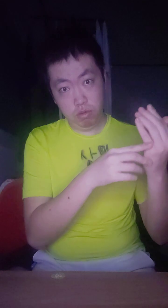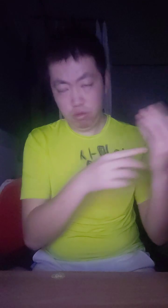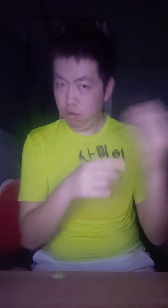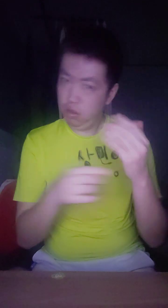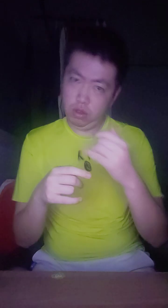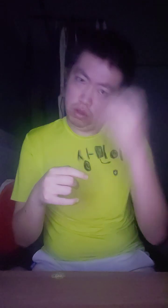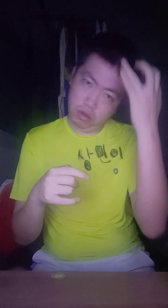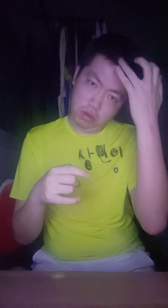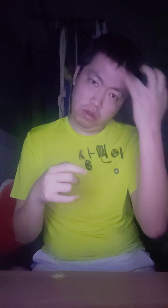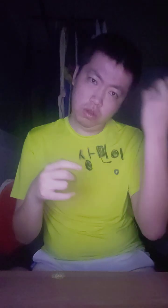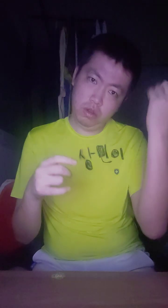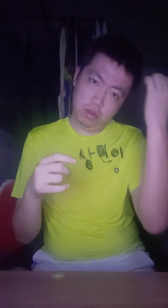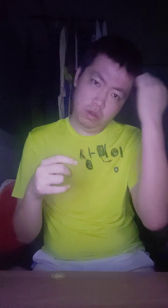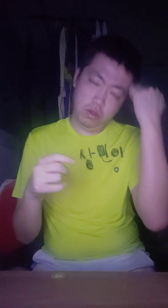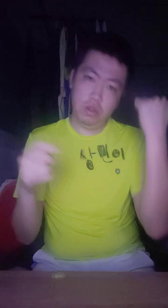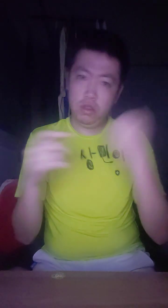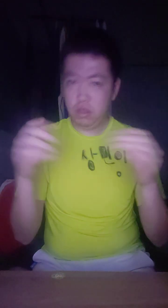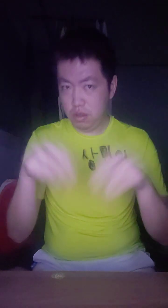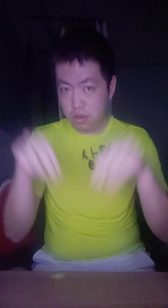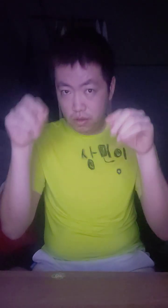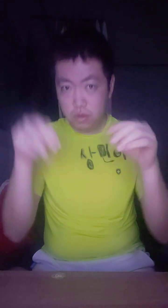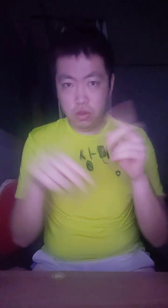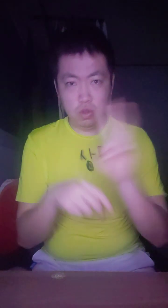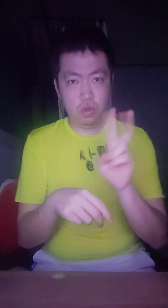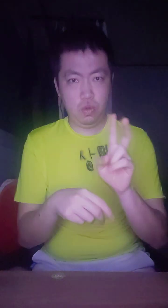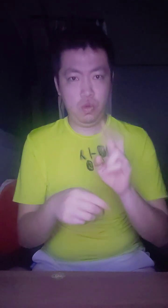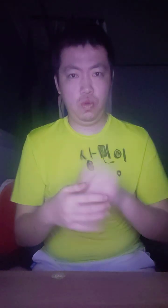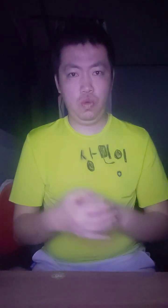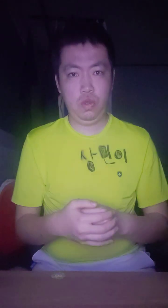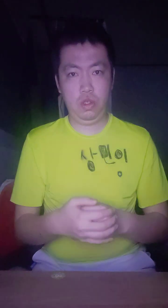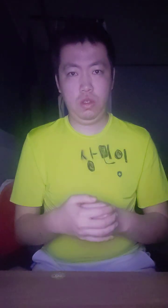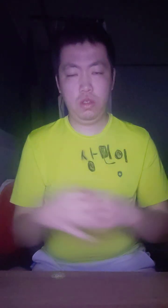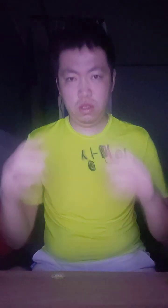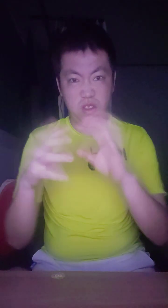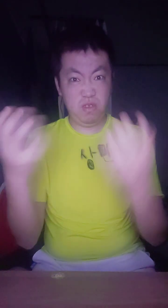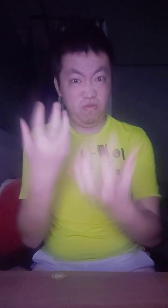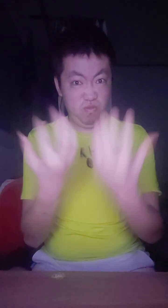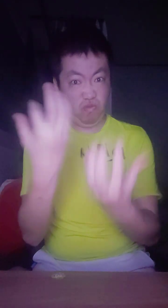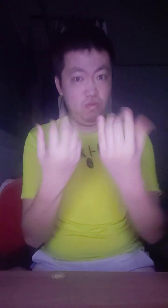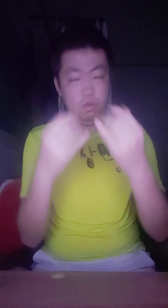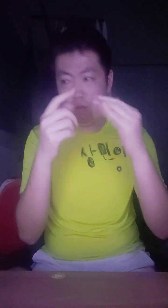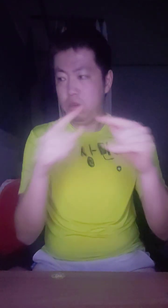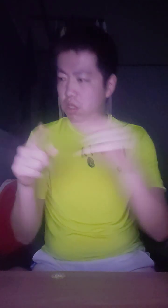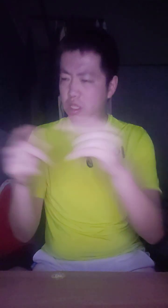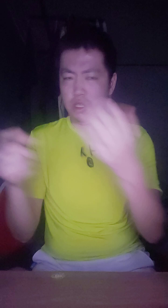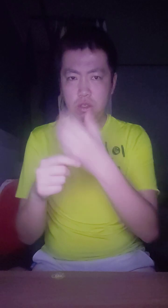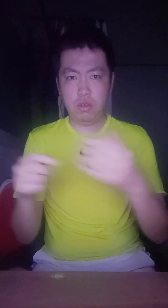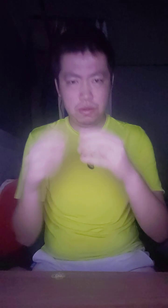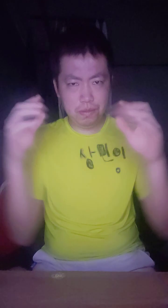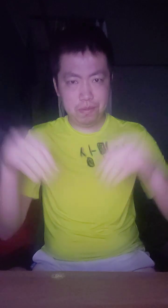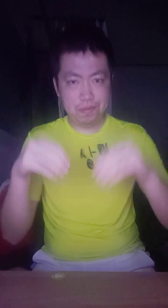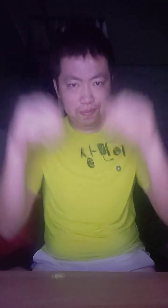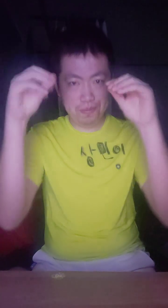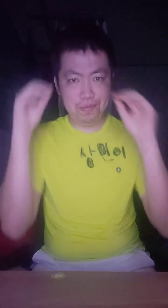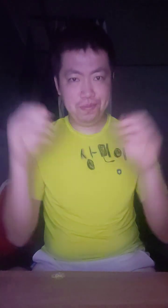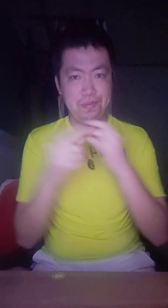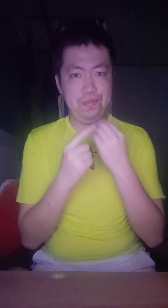또 나간 거죠. 하나에서 그냥 에어컨 틀고. 시뻘건 불길이 검정색 차량을 집어삼켰습니다. 어제